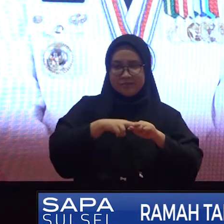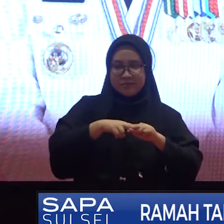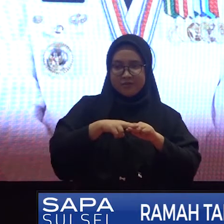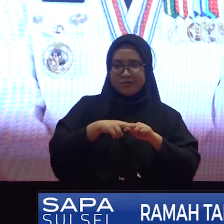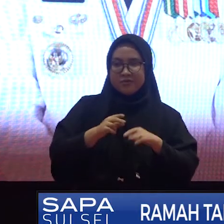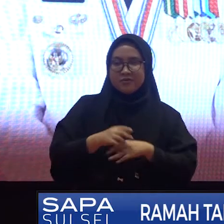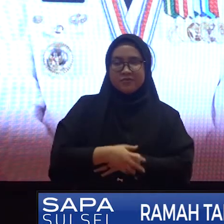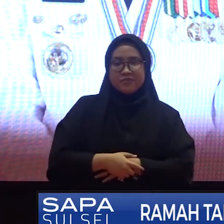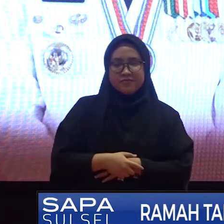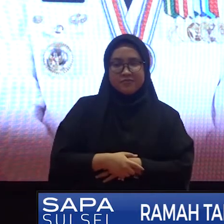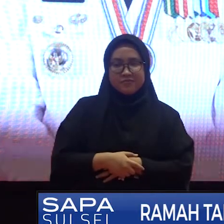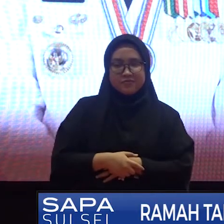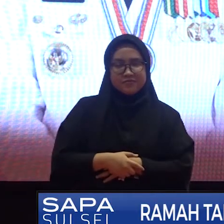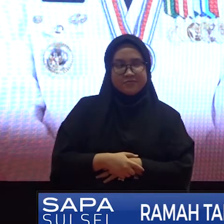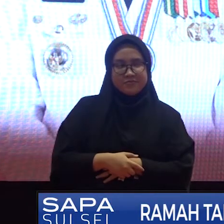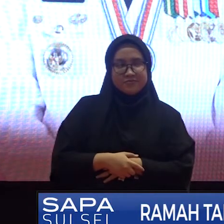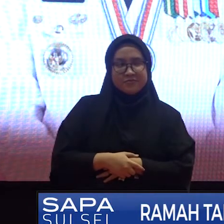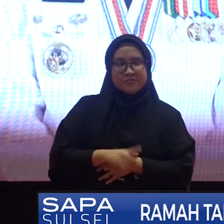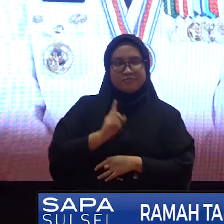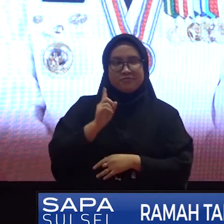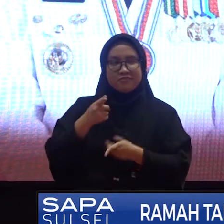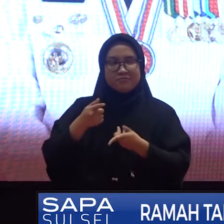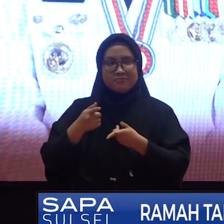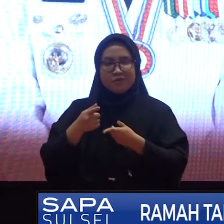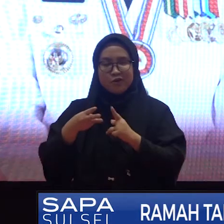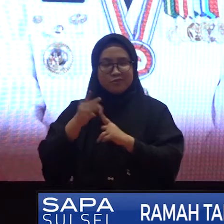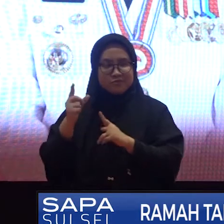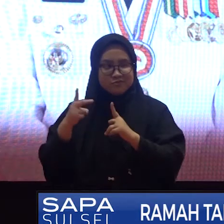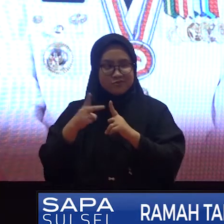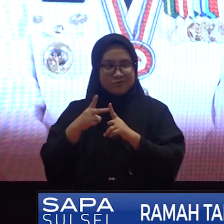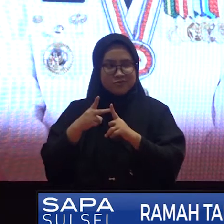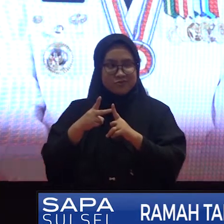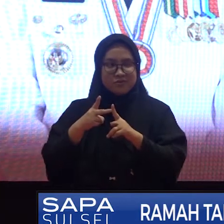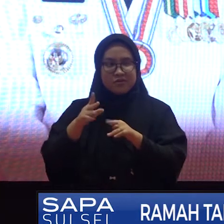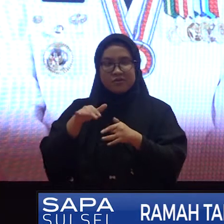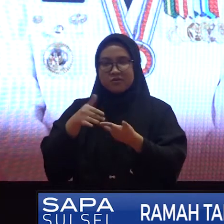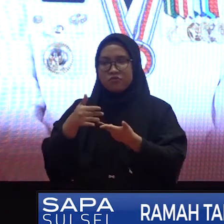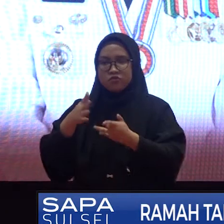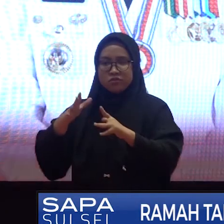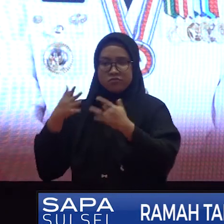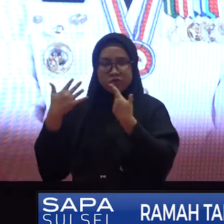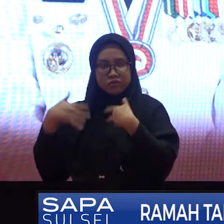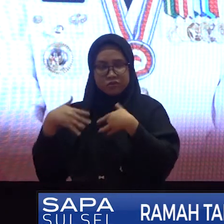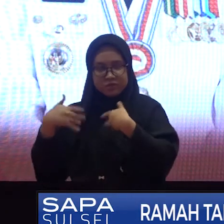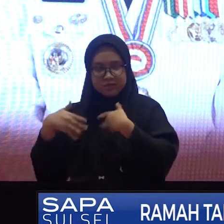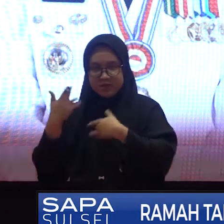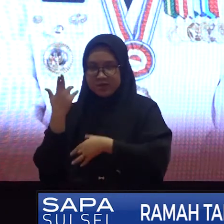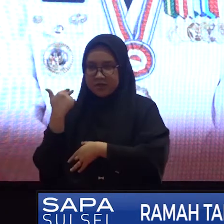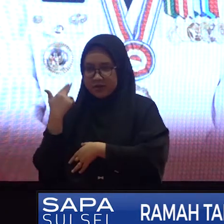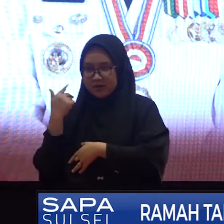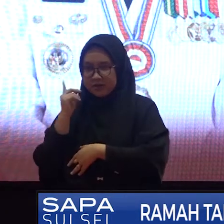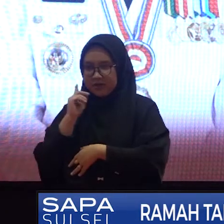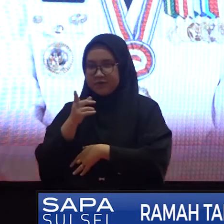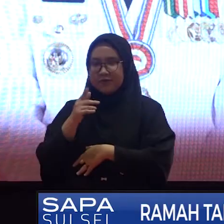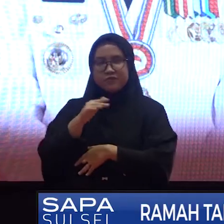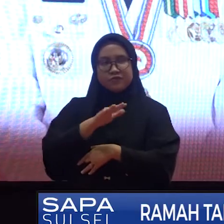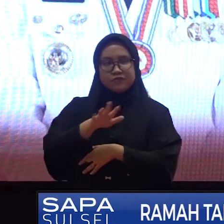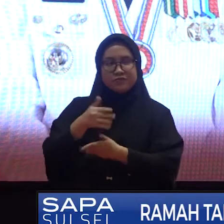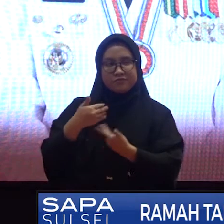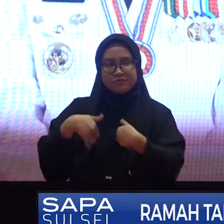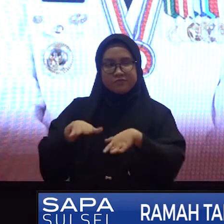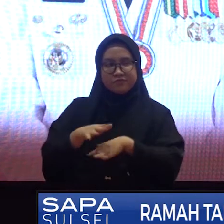Apun karena buru sekarang sudah punya partai luar biasa walaupun barangkali tidak tidak ada di sini tapi paling tidak sudah